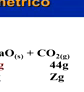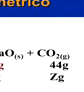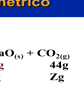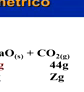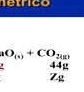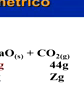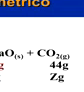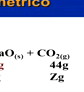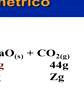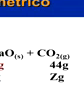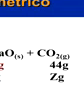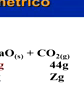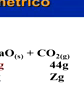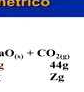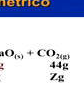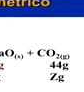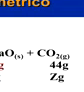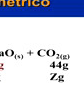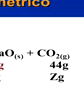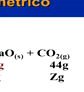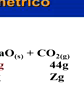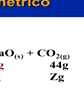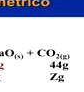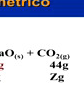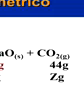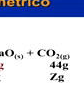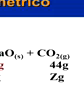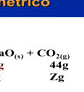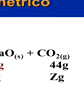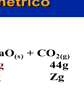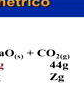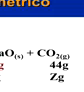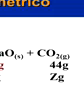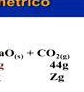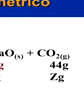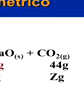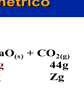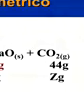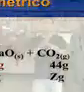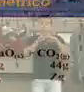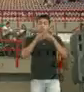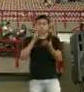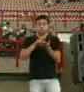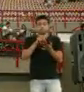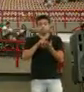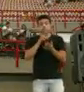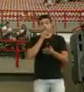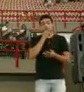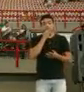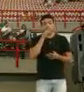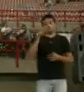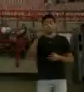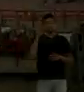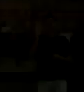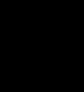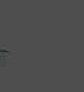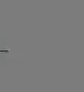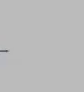como 56 está para Y. É uma proporção. Então, realmente,